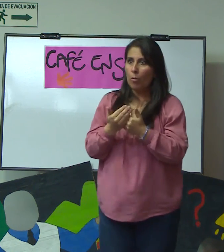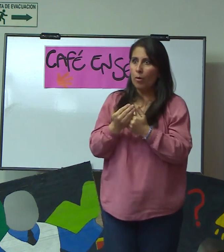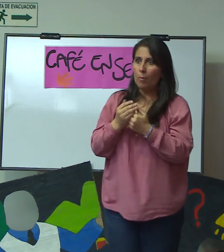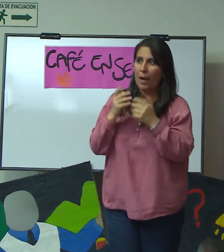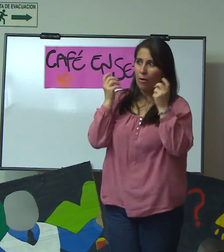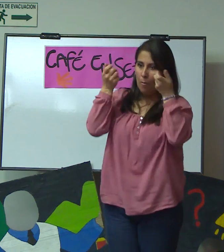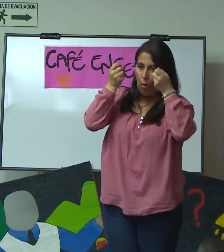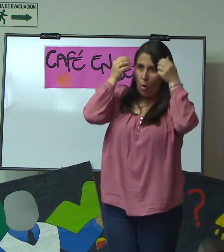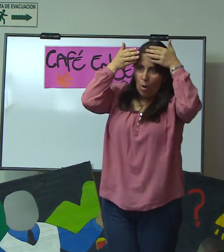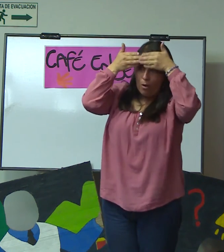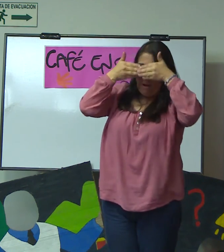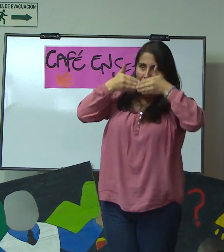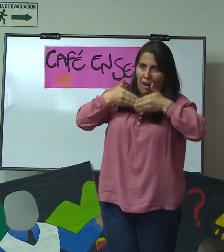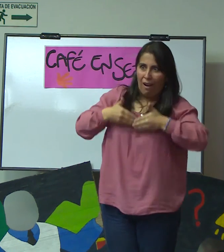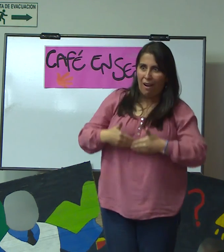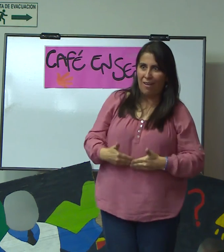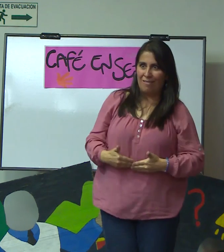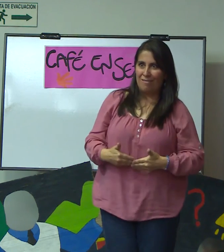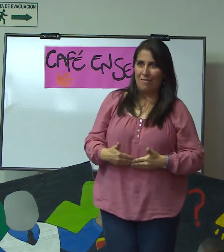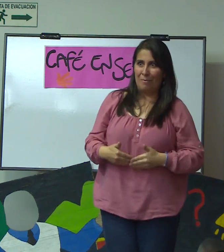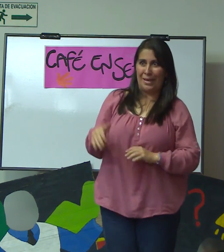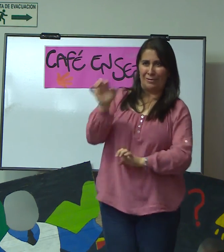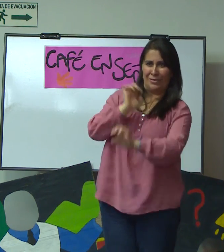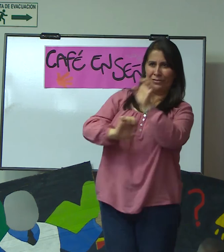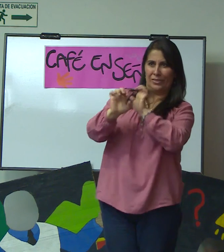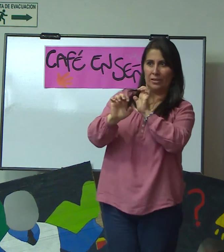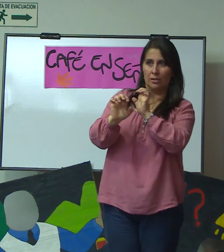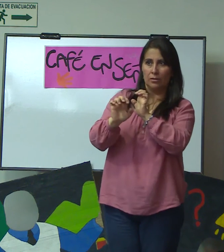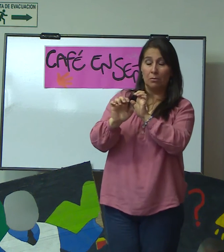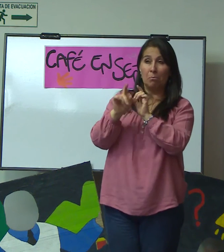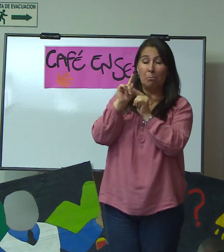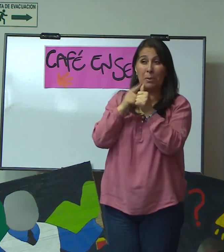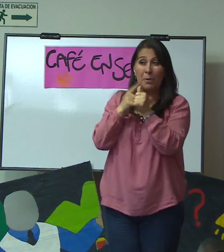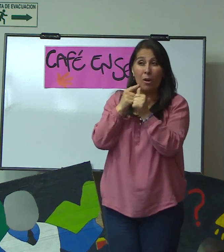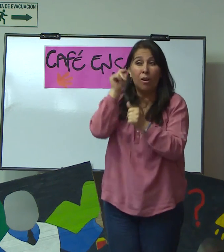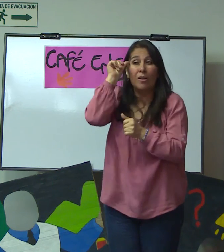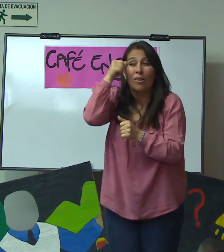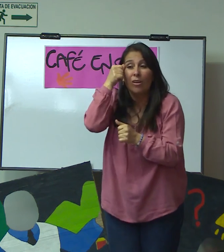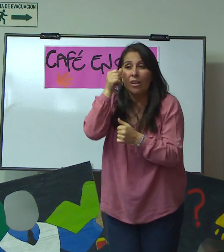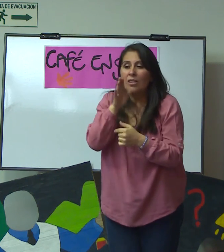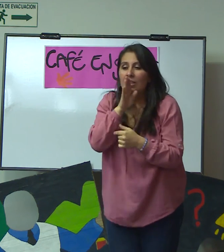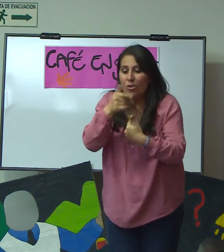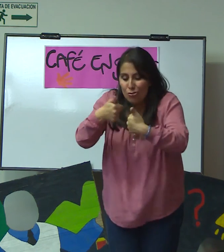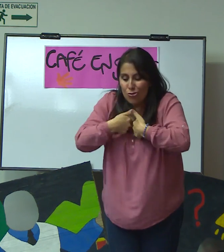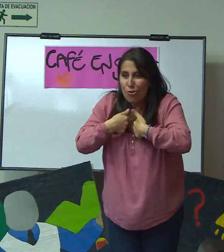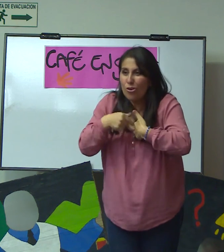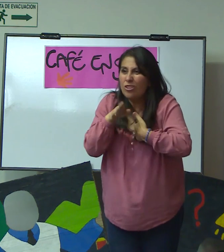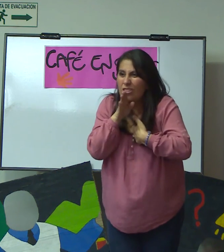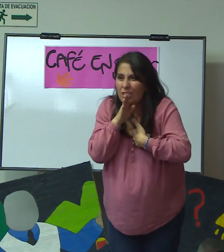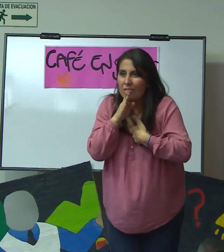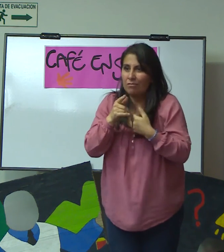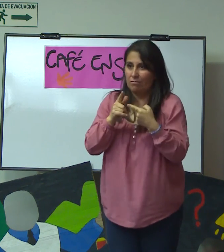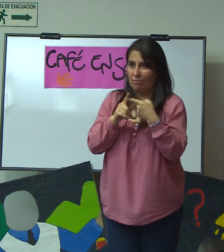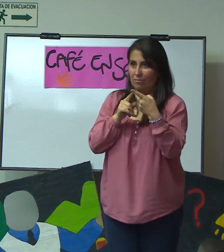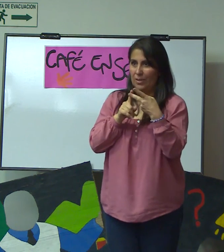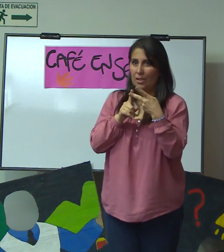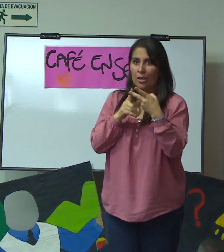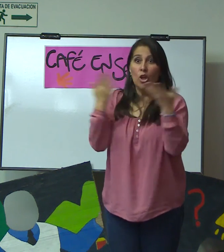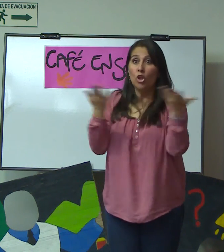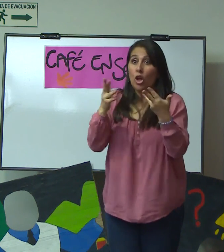es cuando yo digo, hay que recordar quién soy yo, dónde está ese niño que hay en mí, cómo hago para jugar,